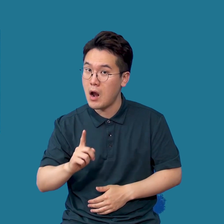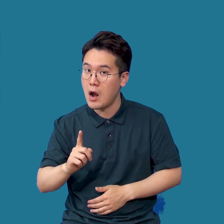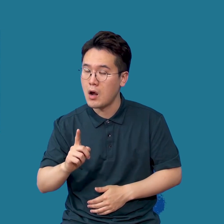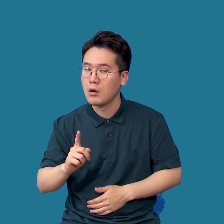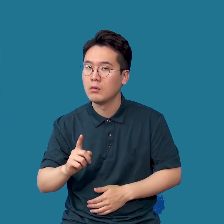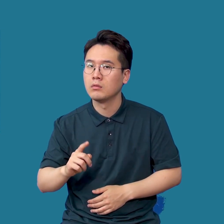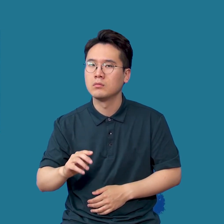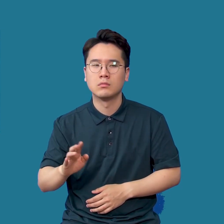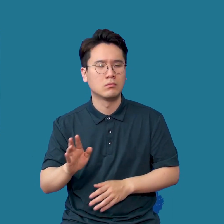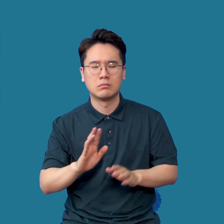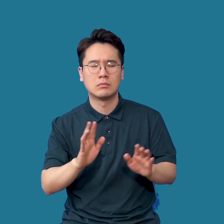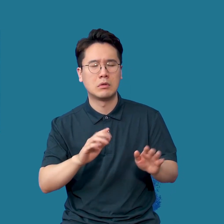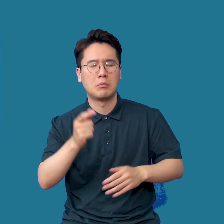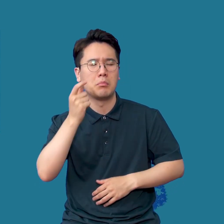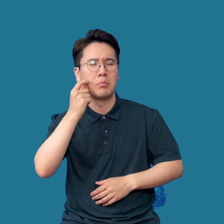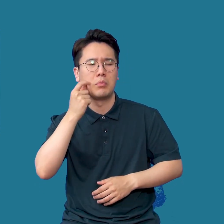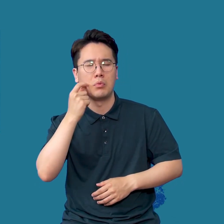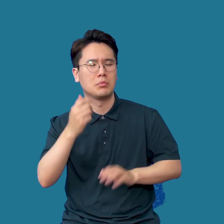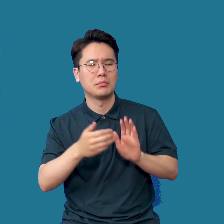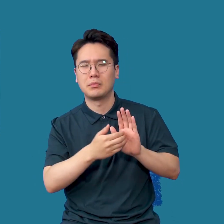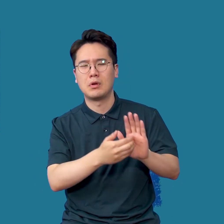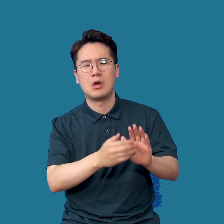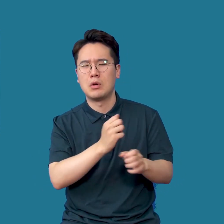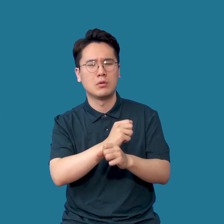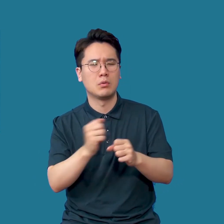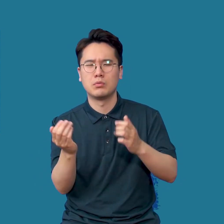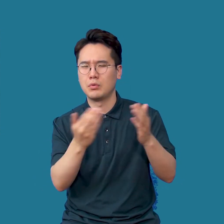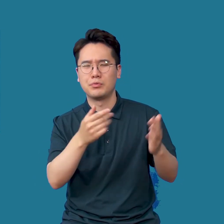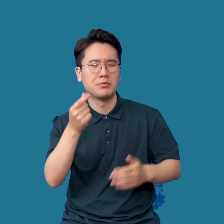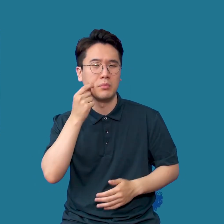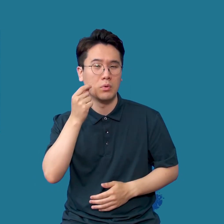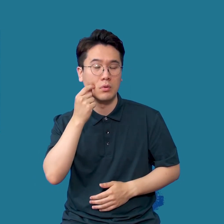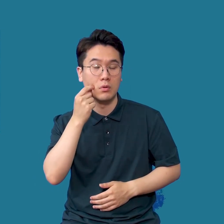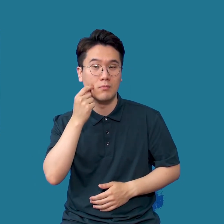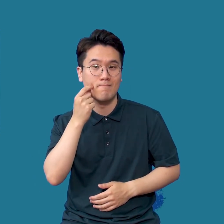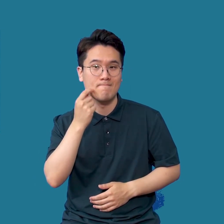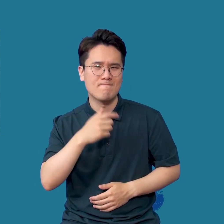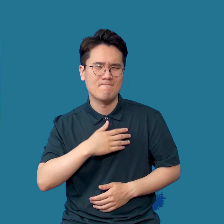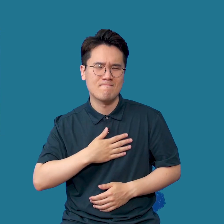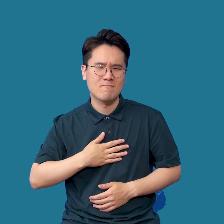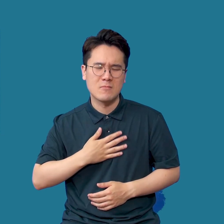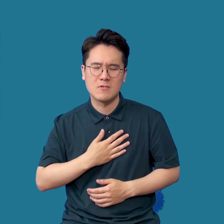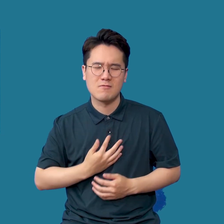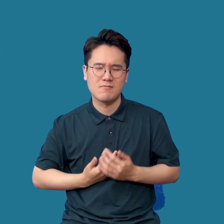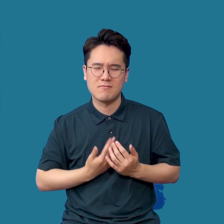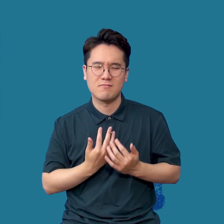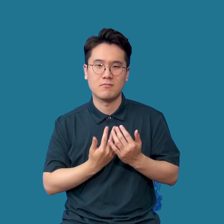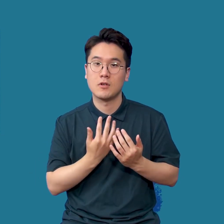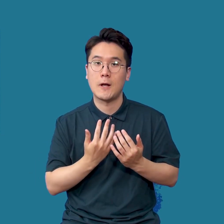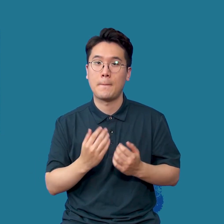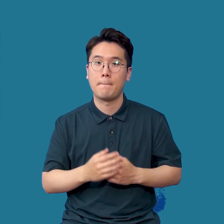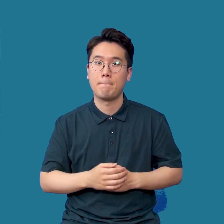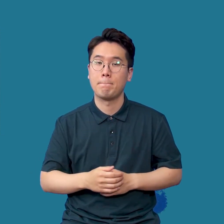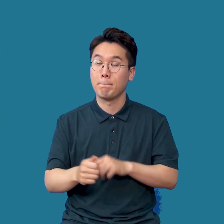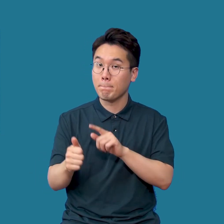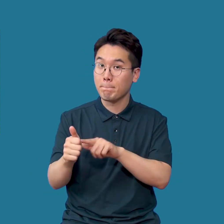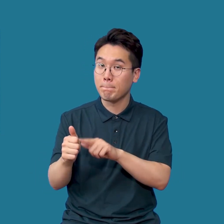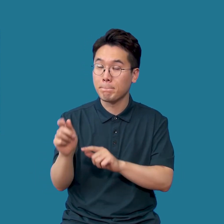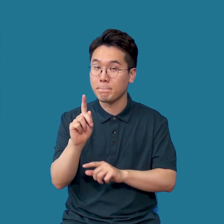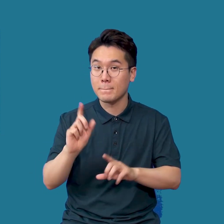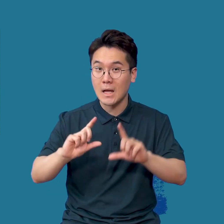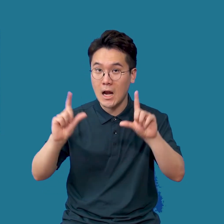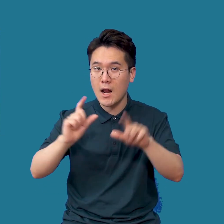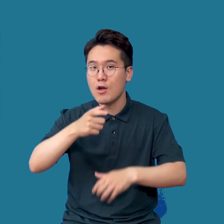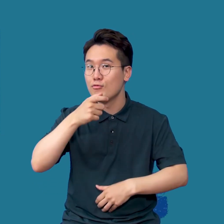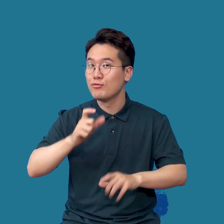엉그러져 있었습니다. 괴로움을 이기지 못해서 이 앤디가 수요 중보기도 모임에 들어갔습니다.